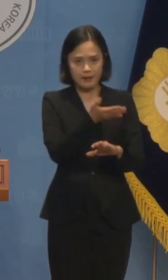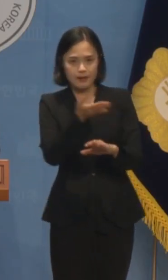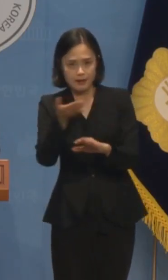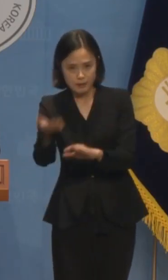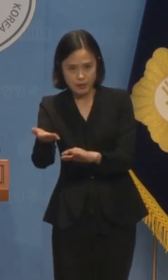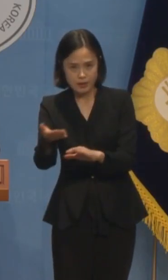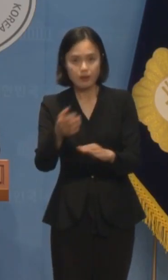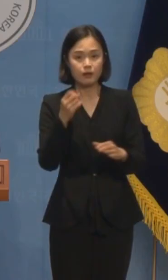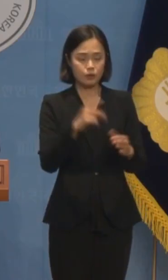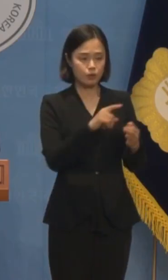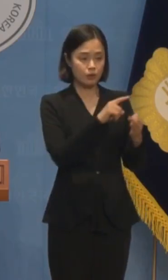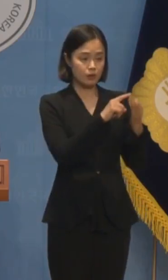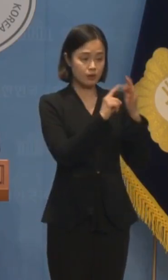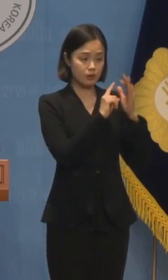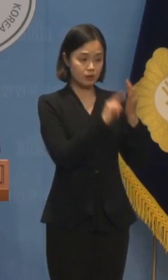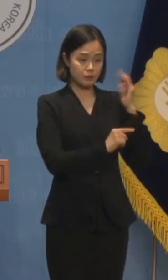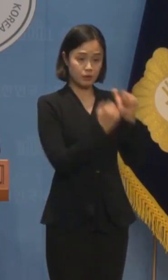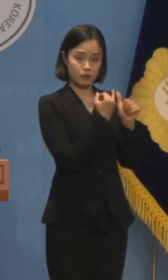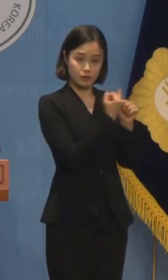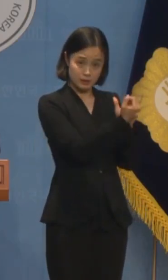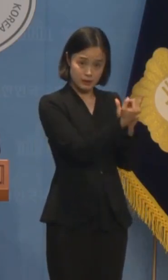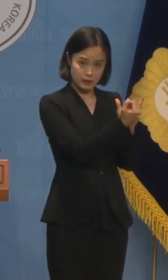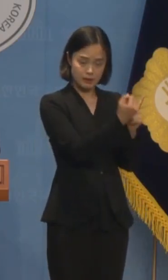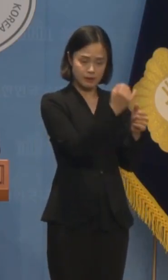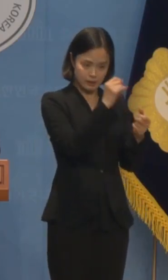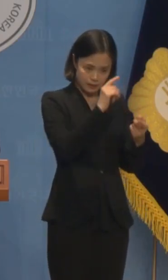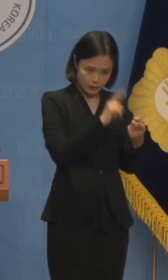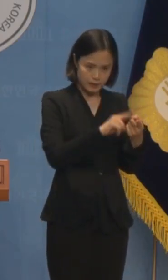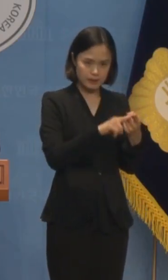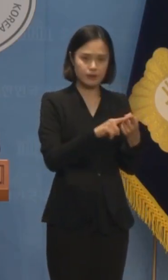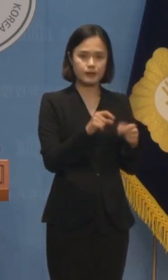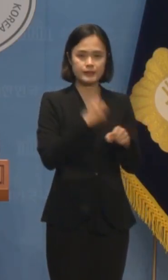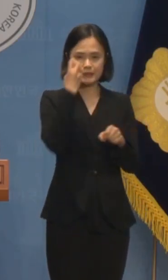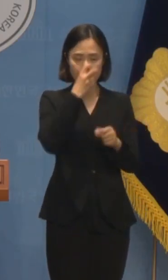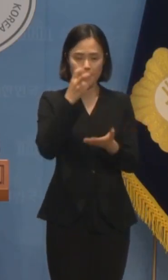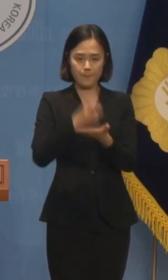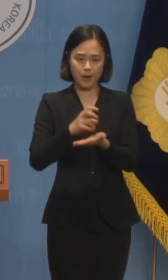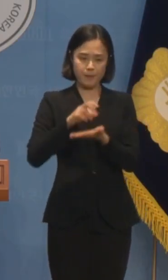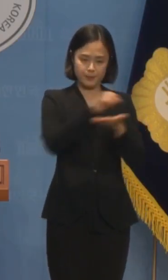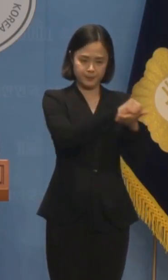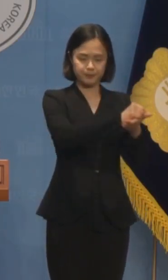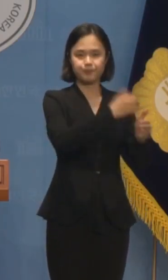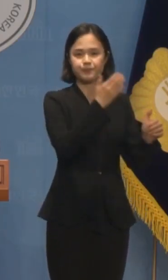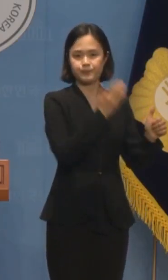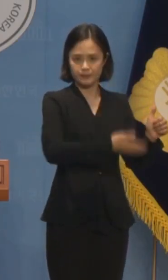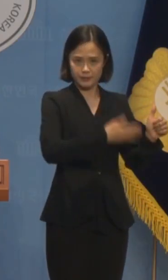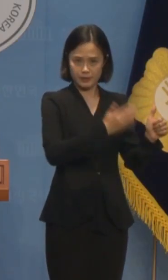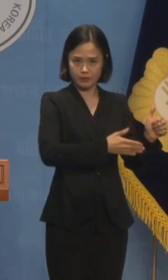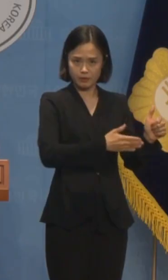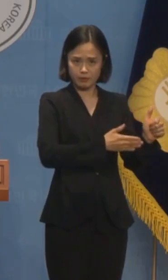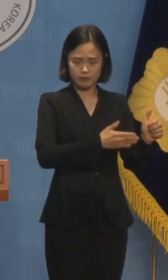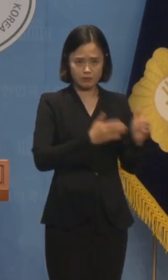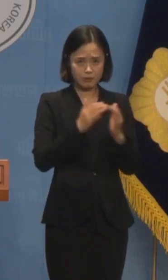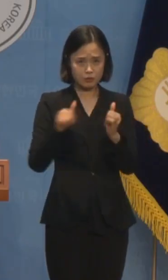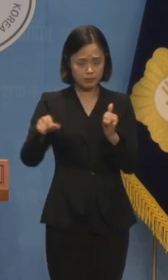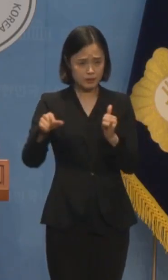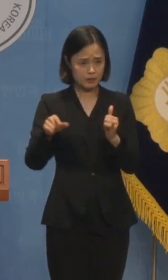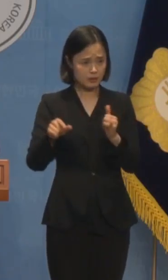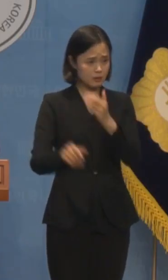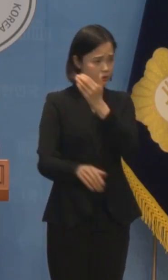김건희 여사에 대한 조건 없는 특검 수용 입장을 밝히십시오. 더 이상 민의를 회피한다면 들끓는 국민의